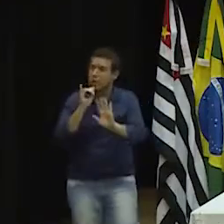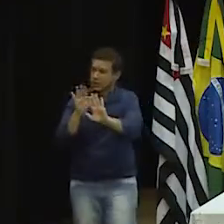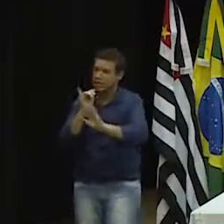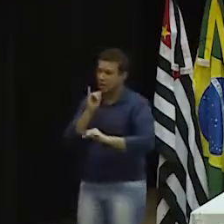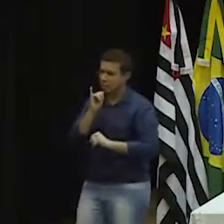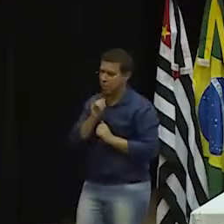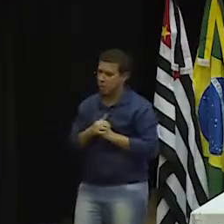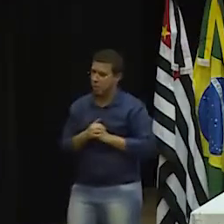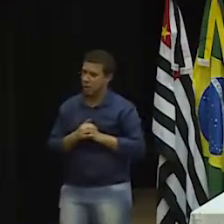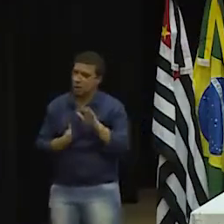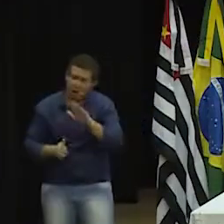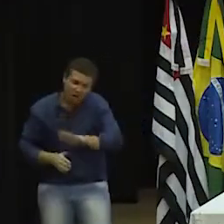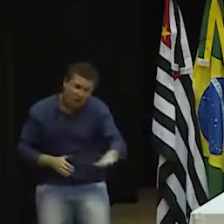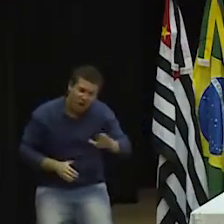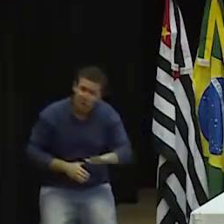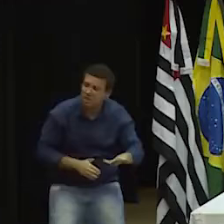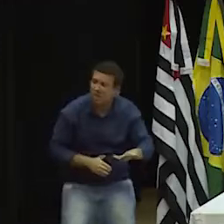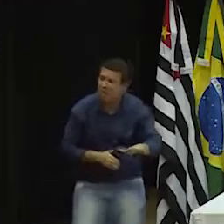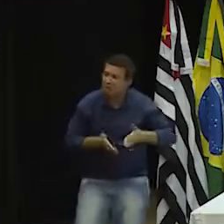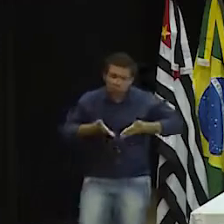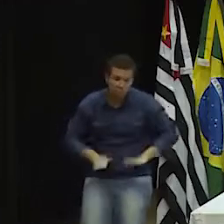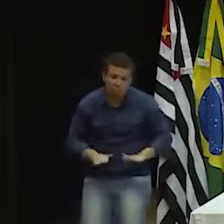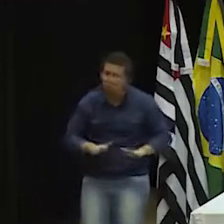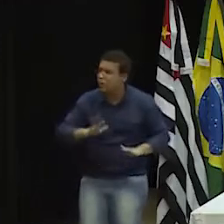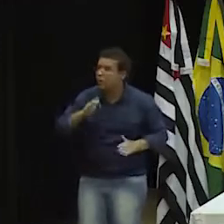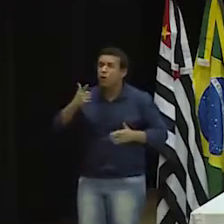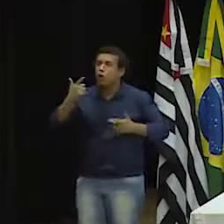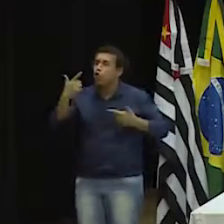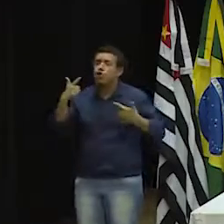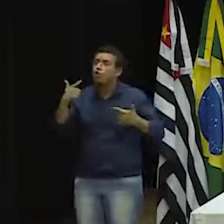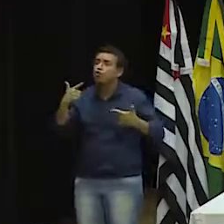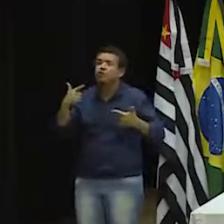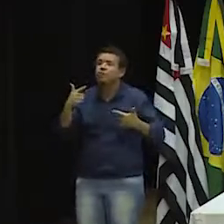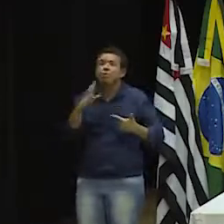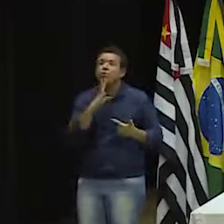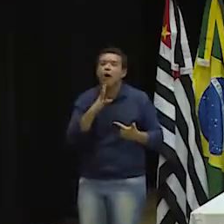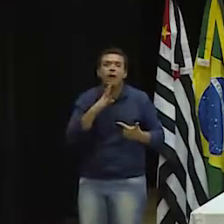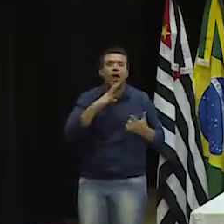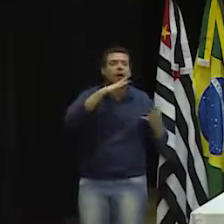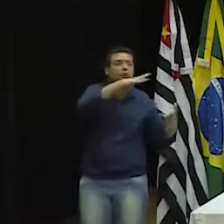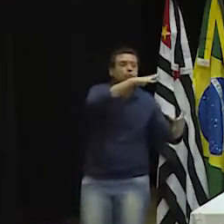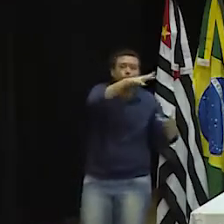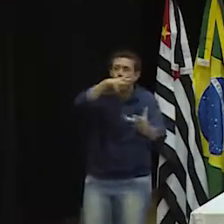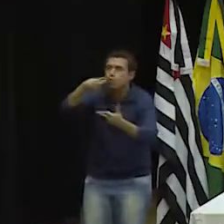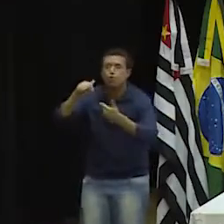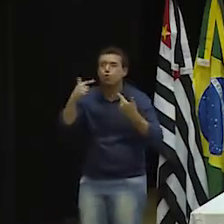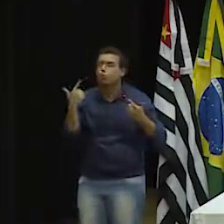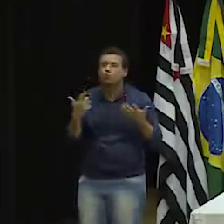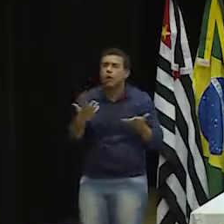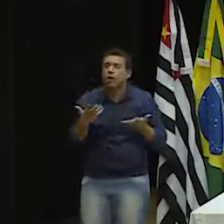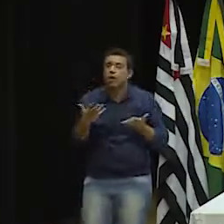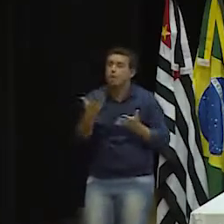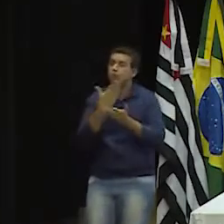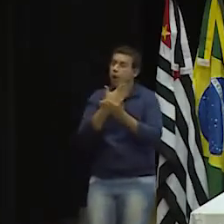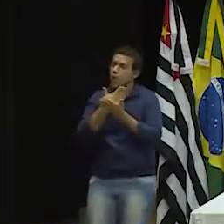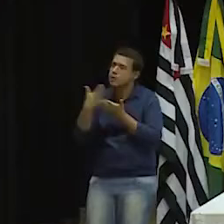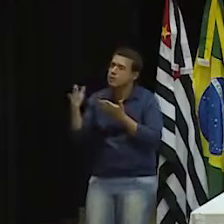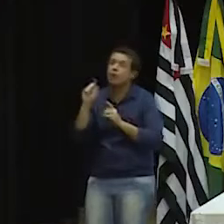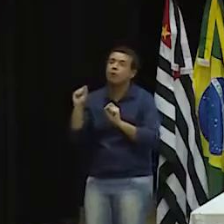Por exemplo, a criança, quando nasce, não tem conhecimento de mundo.